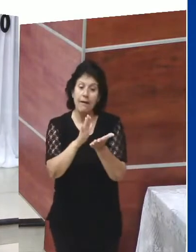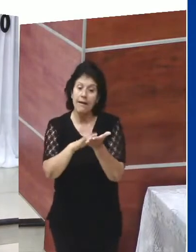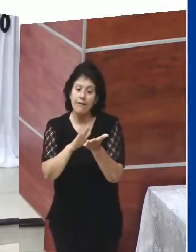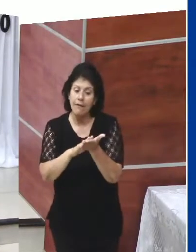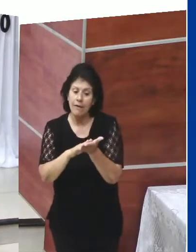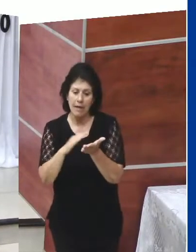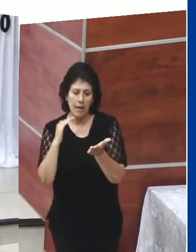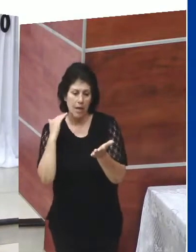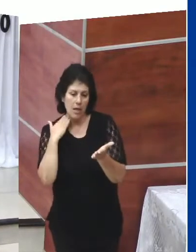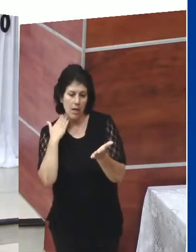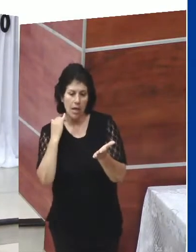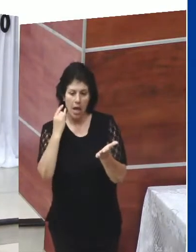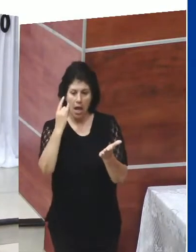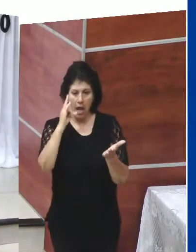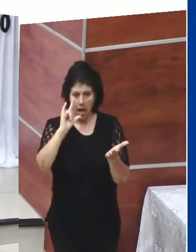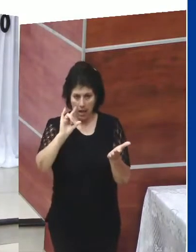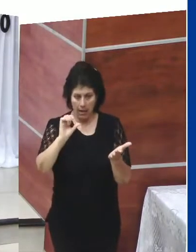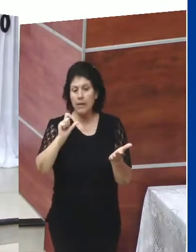verso 28.